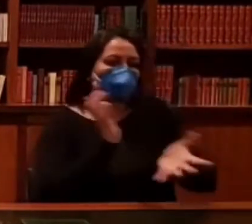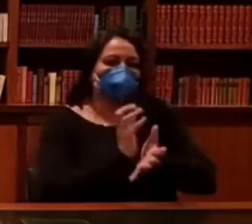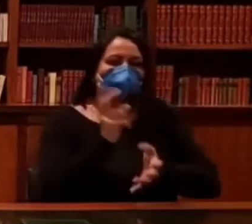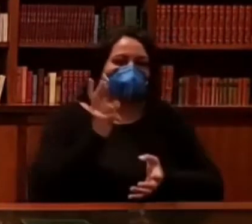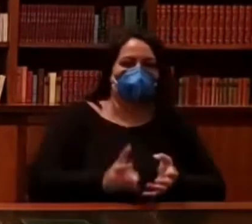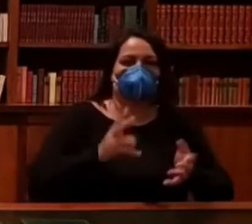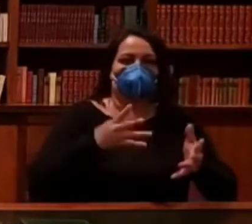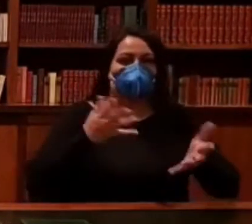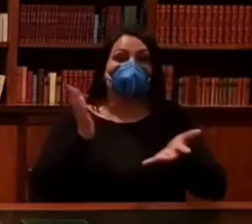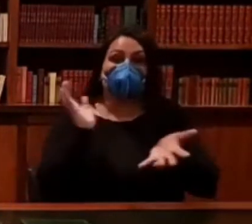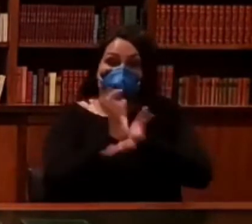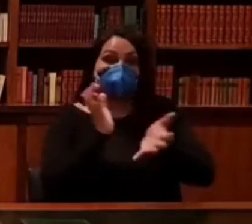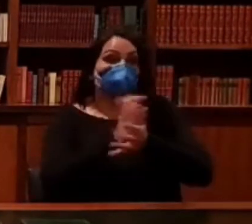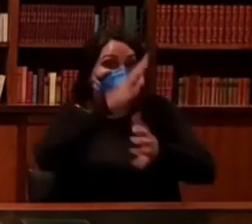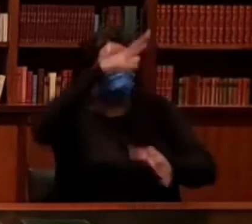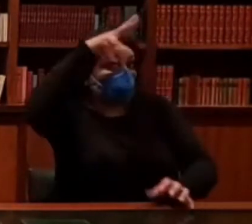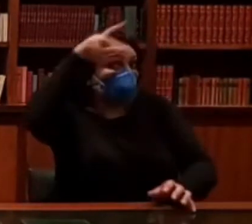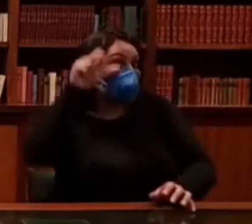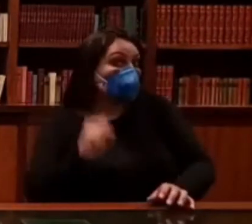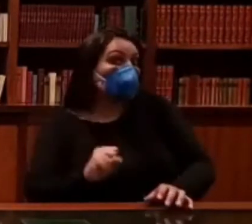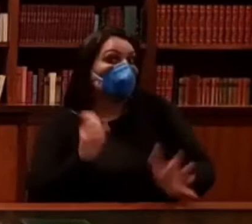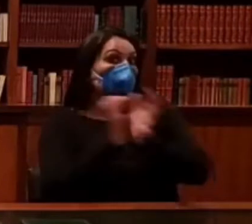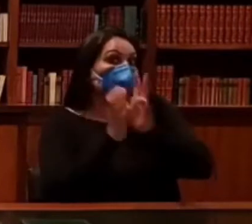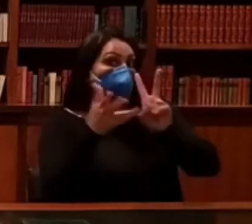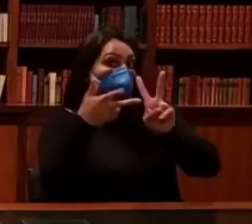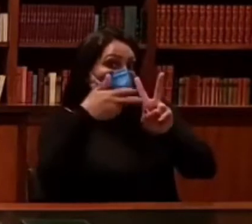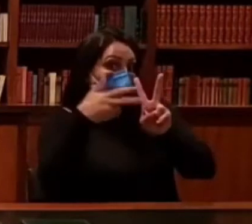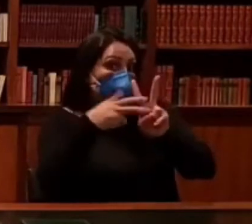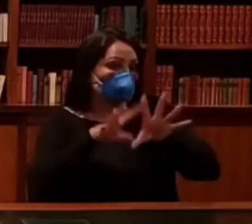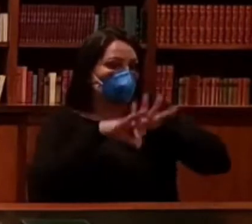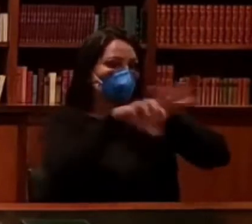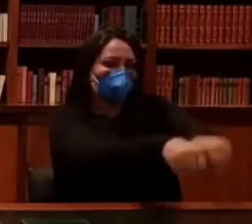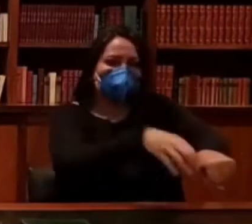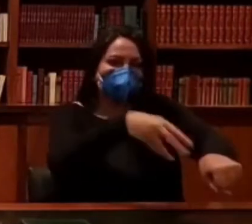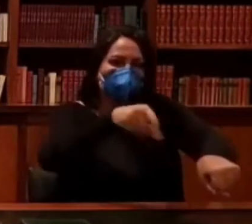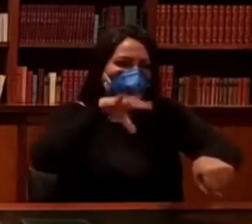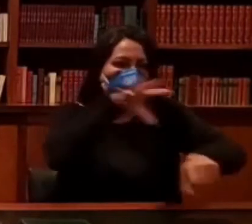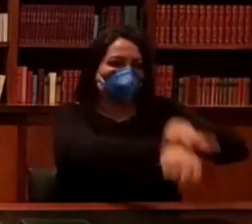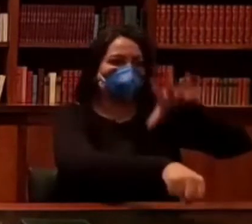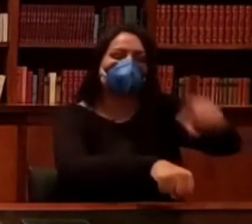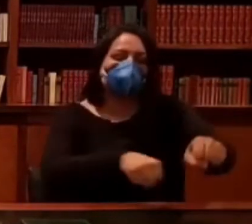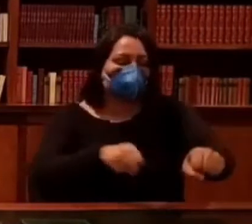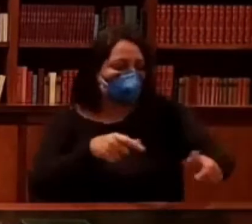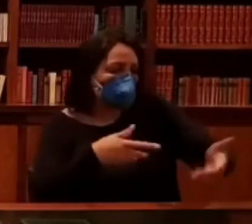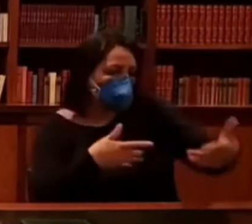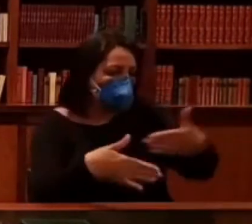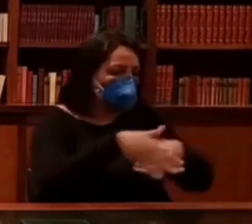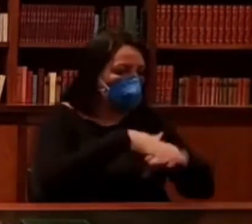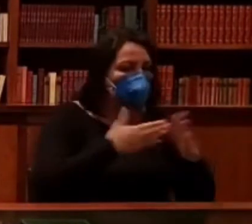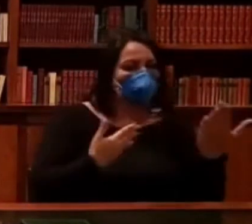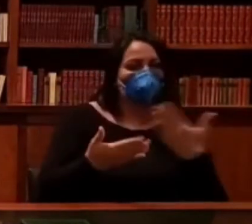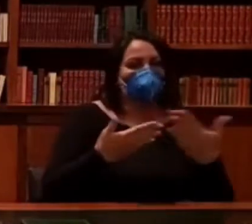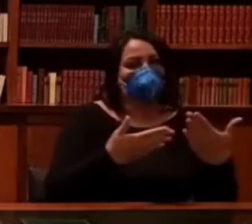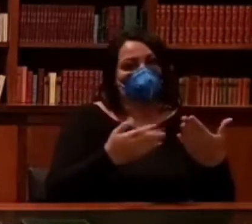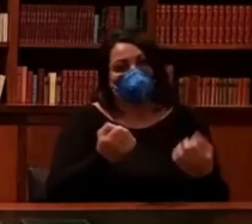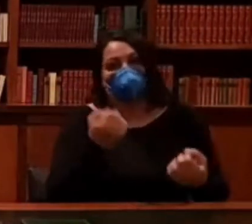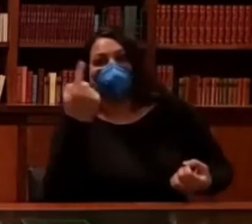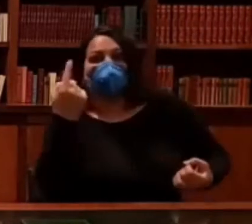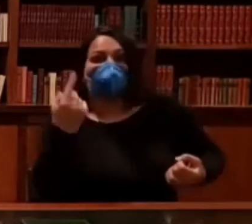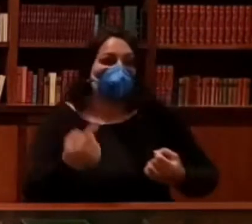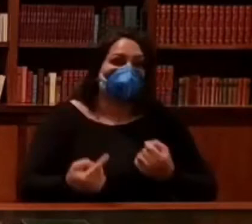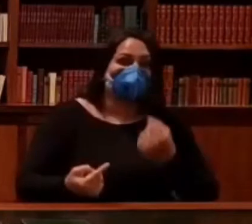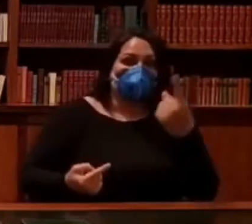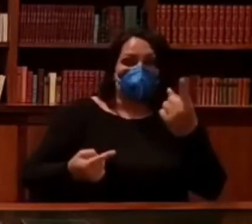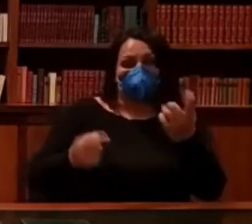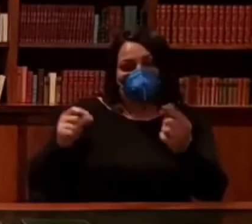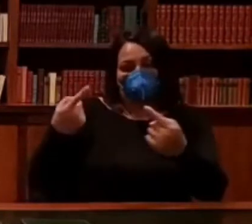a questão de invasões de terra em Mato Grosso do Sul por parte de índios. Está fazendo um trabalho excepcional. Logicamente, uma coisa ou outra, a gente